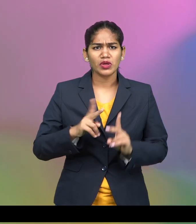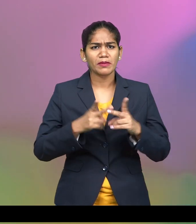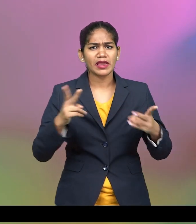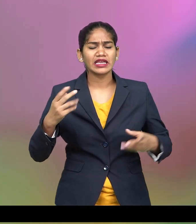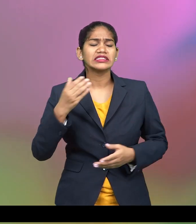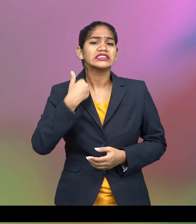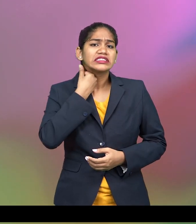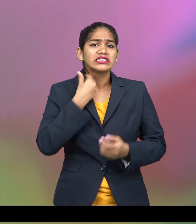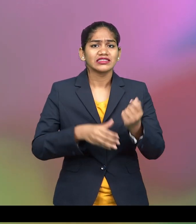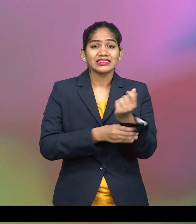ಮಧುಮೇಹ,